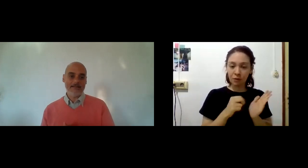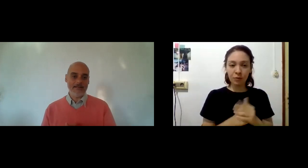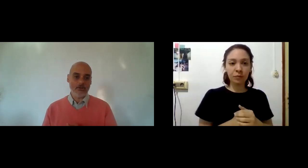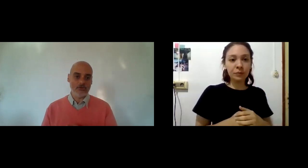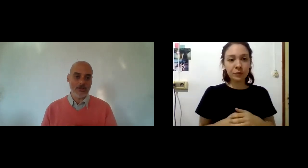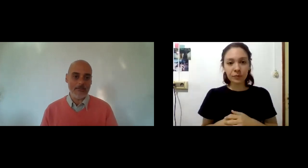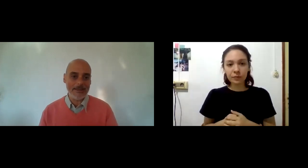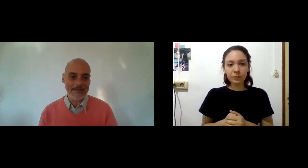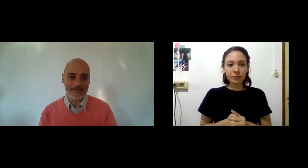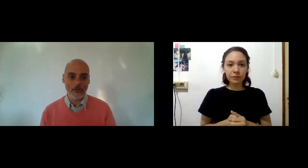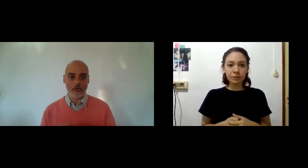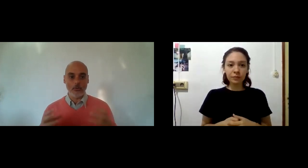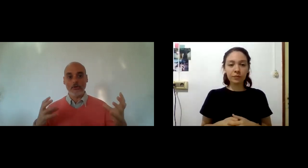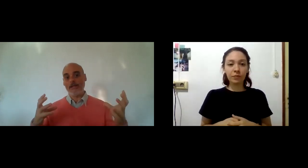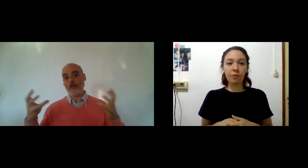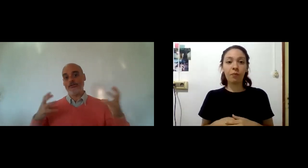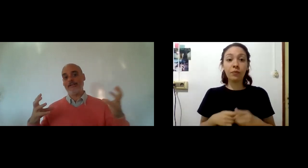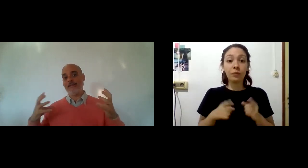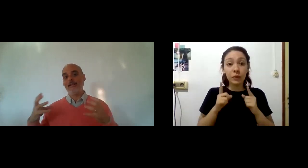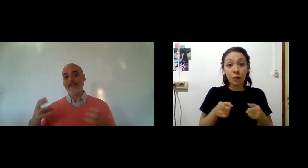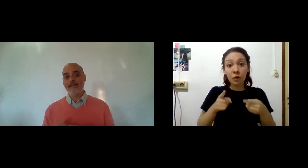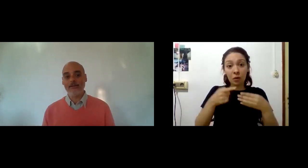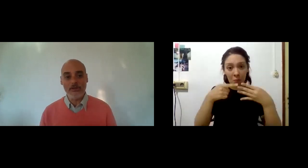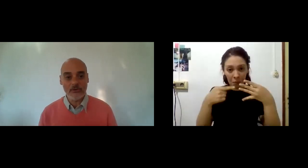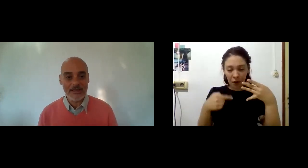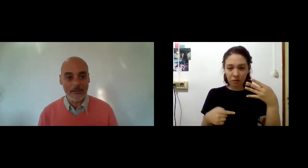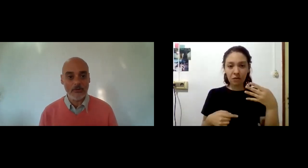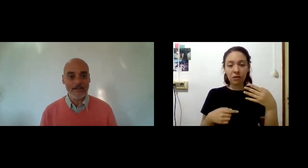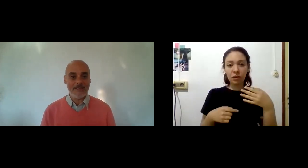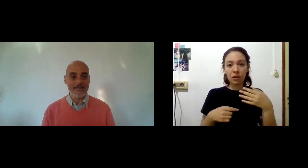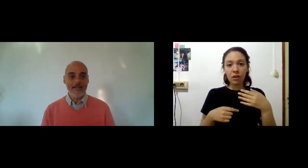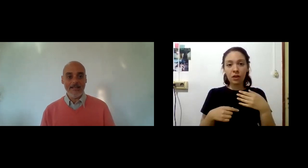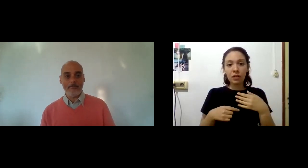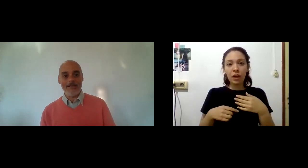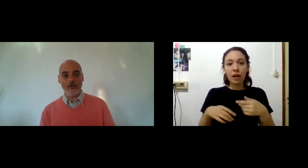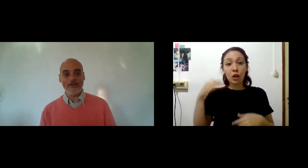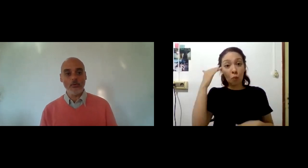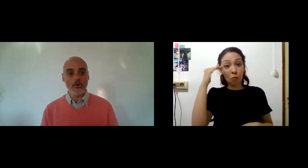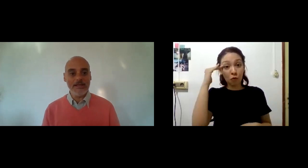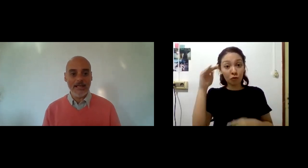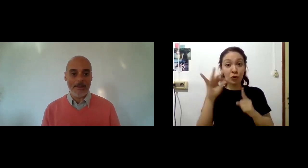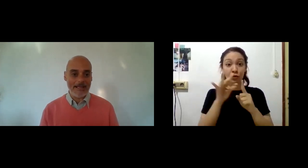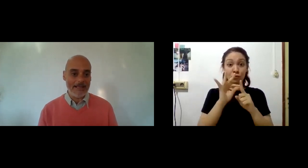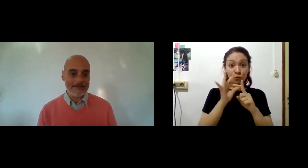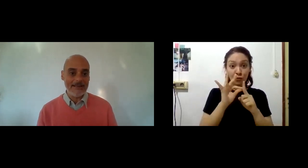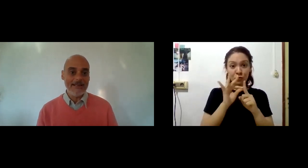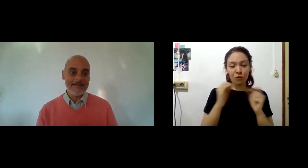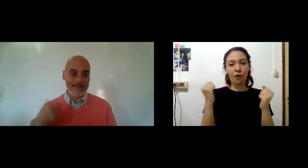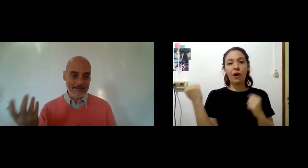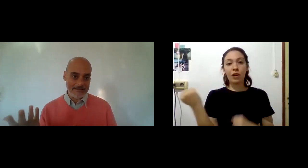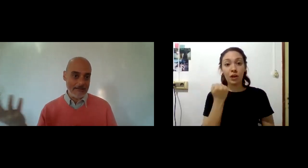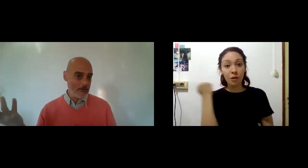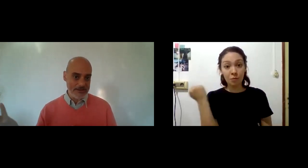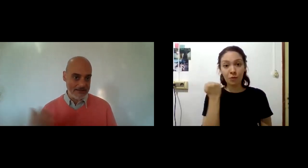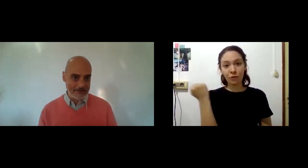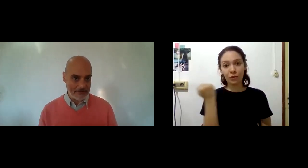así, con todas las demás materias, lo único que los docentes de la TUILSU tendríamos que ofrecer espacios de tutoría para las